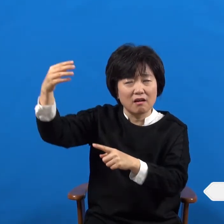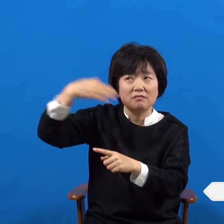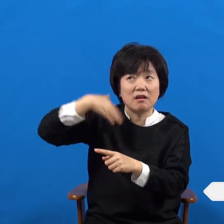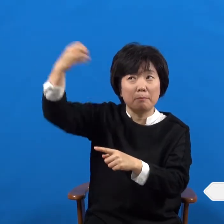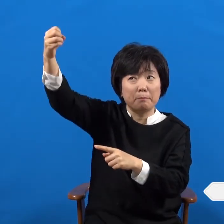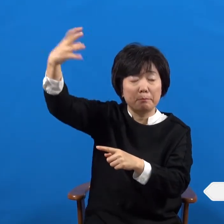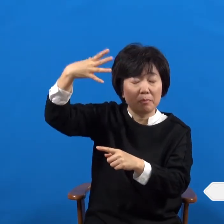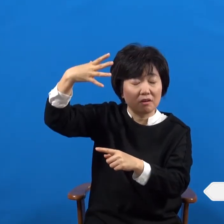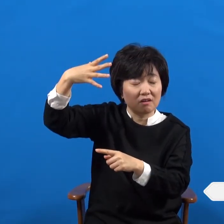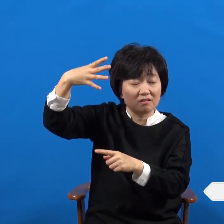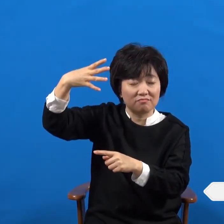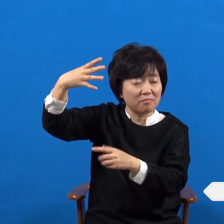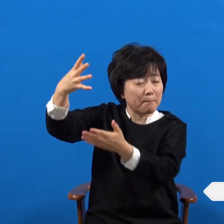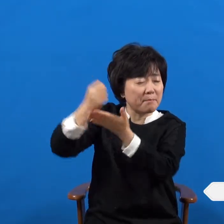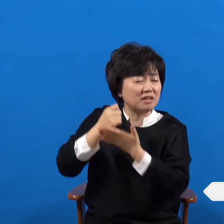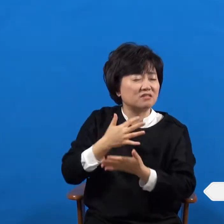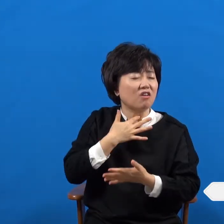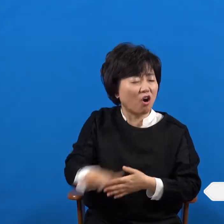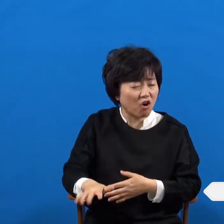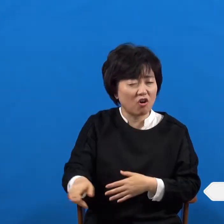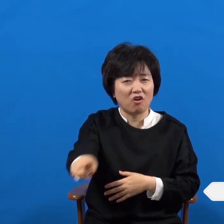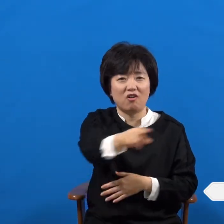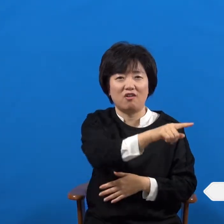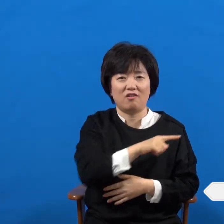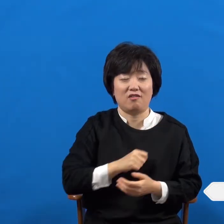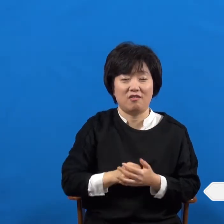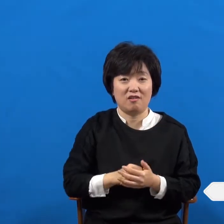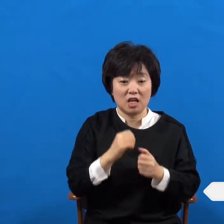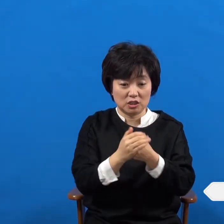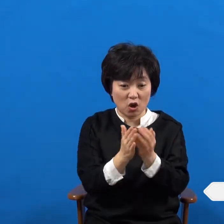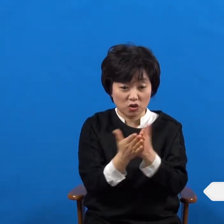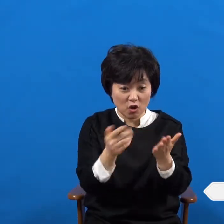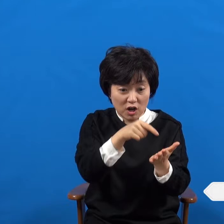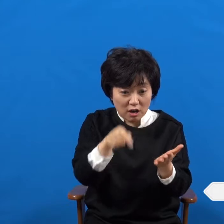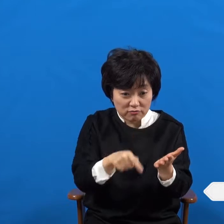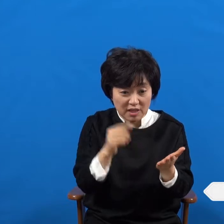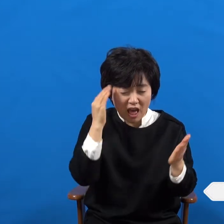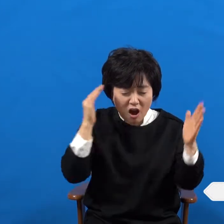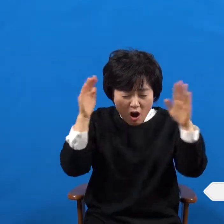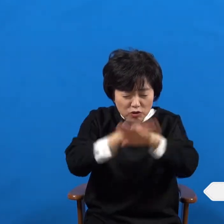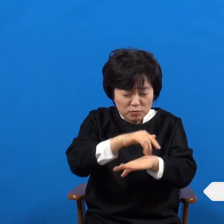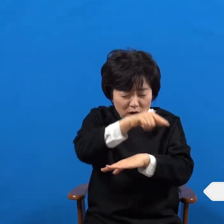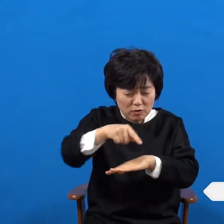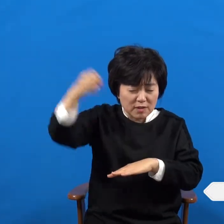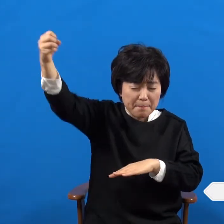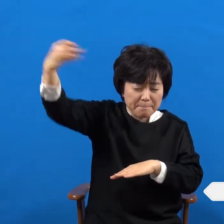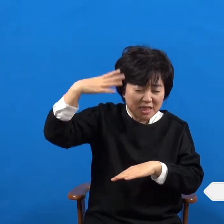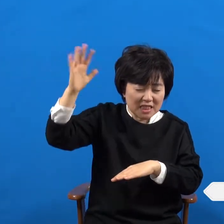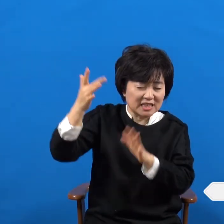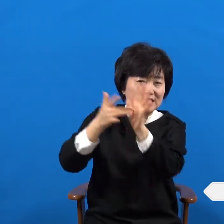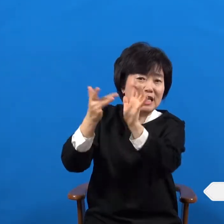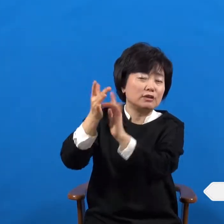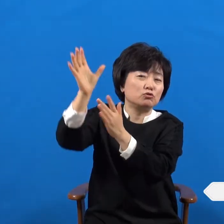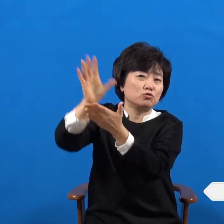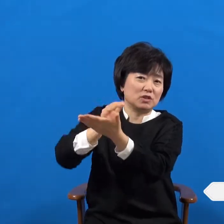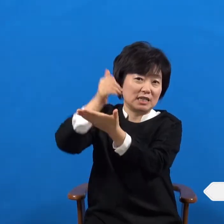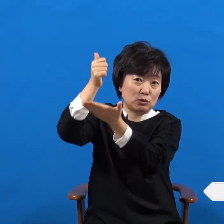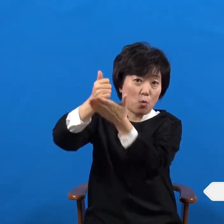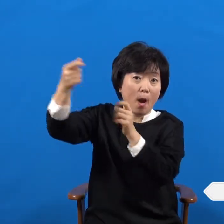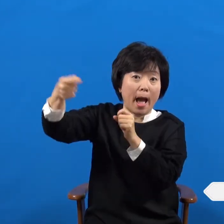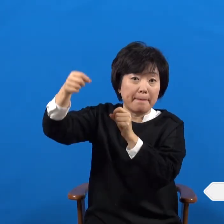없는 분들이 있다면 오늘 성경은 우리의 어둠 가운데서 빛 대신 예수 그리스도